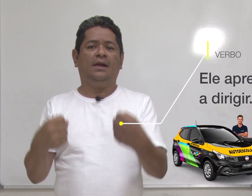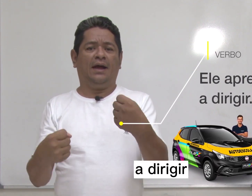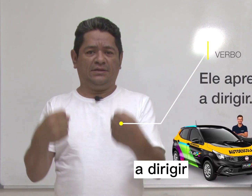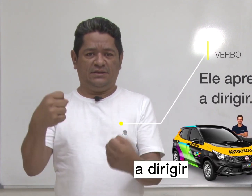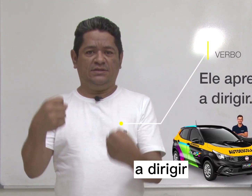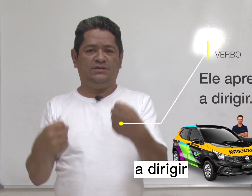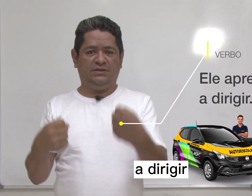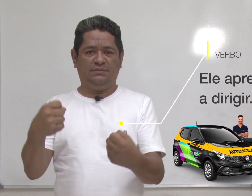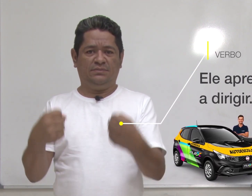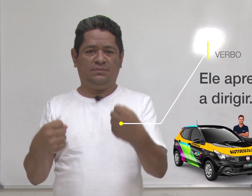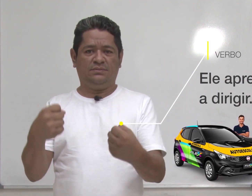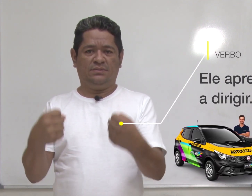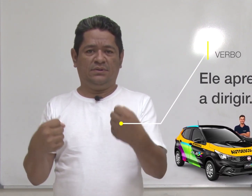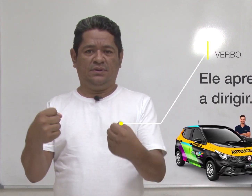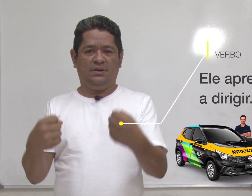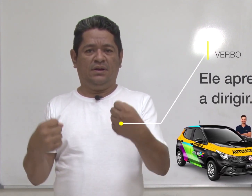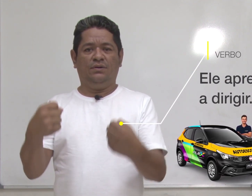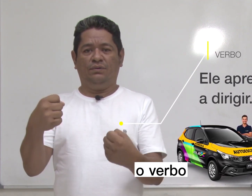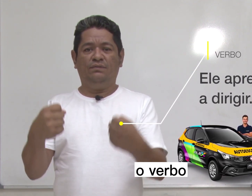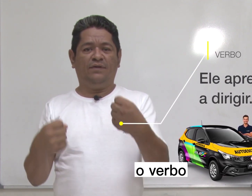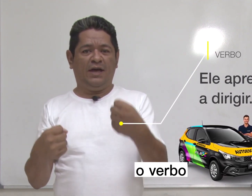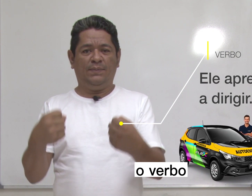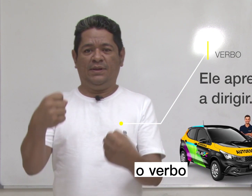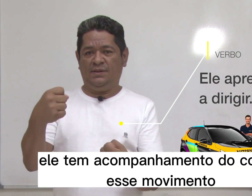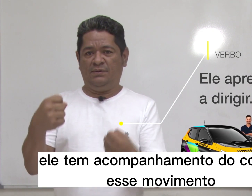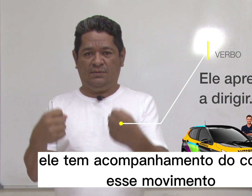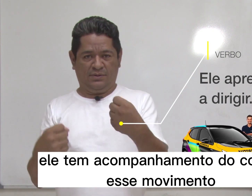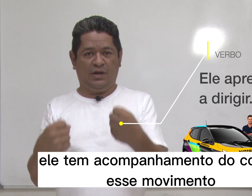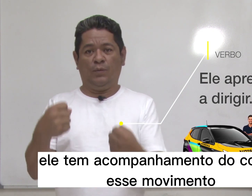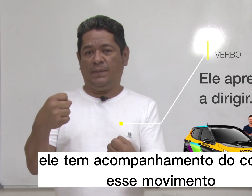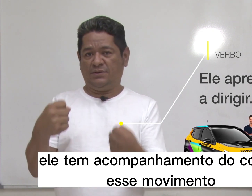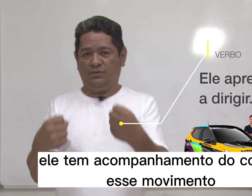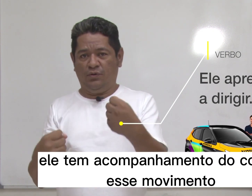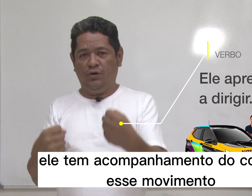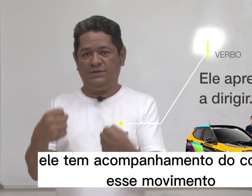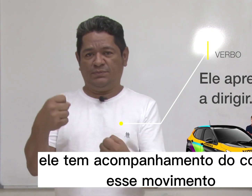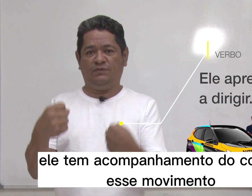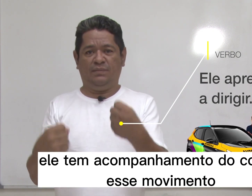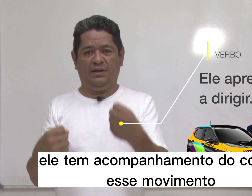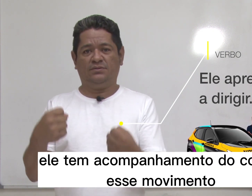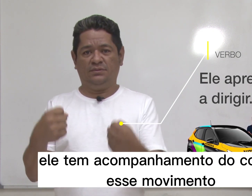a dirigir. O verbo ele tem acompanhamento do corpo, esse movimento.